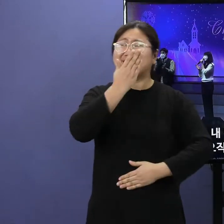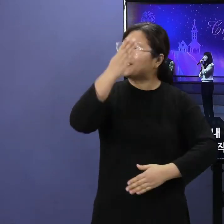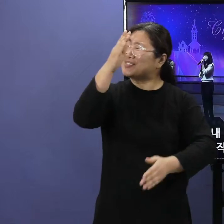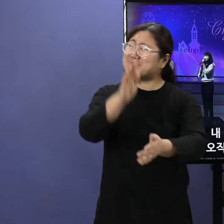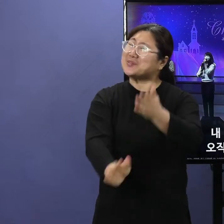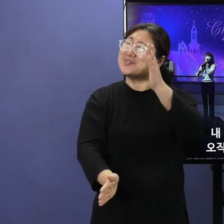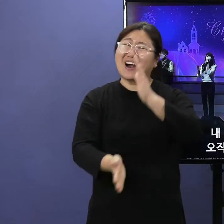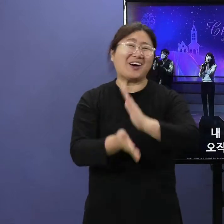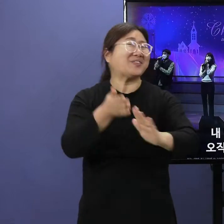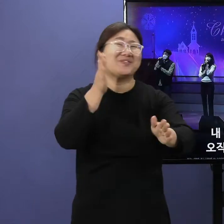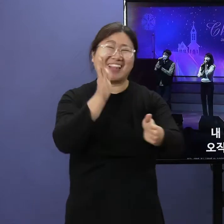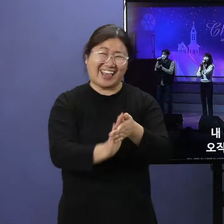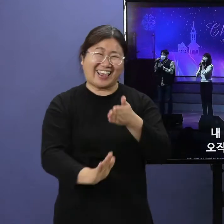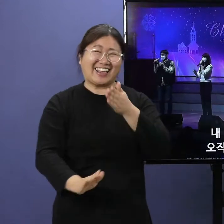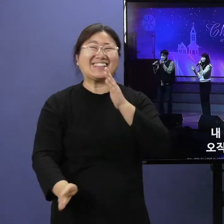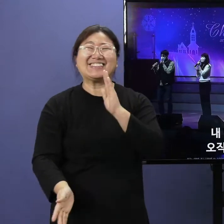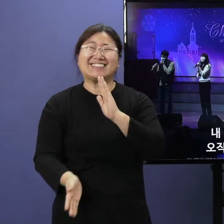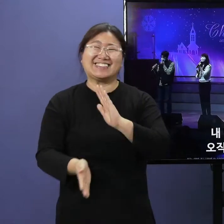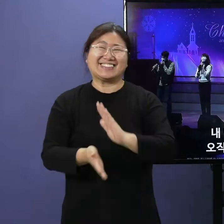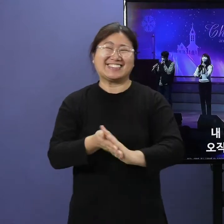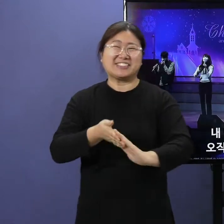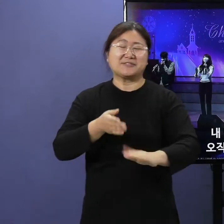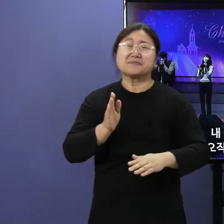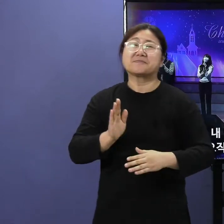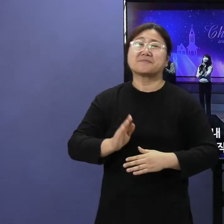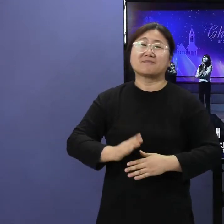믿을 수 없네.